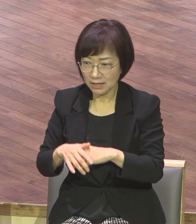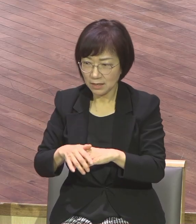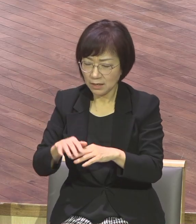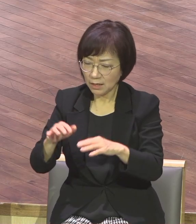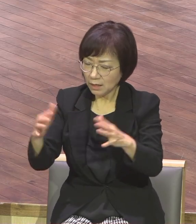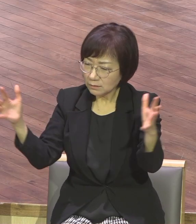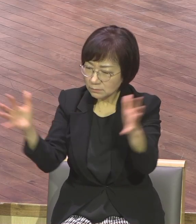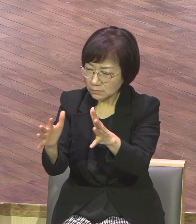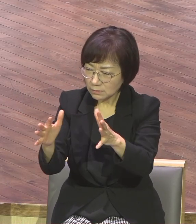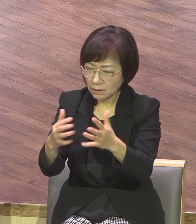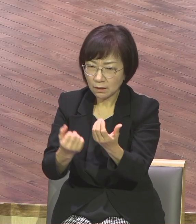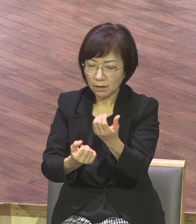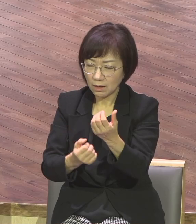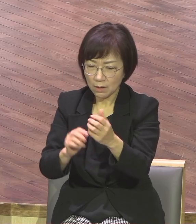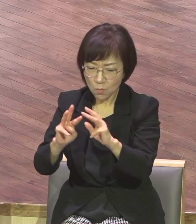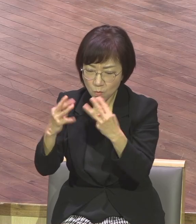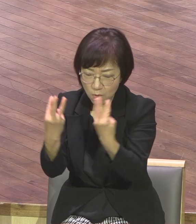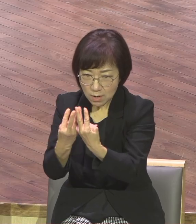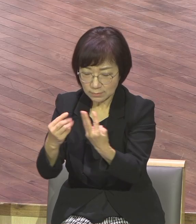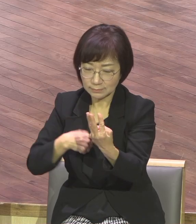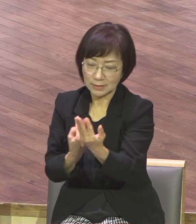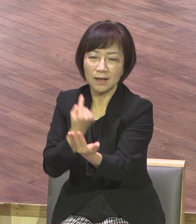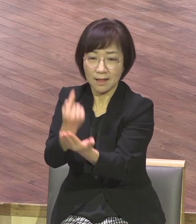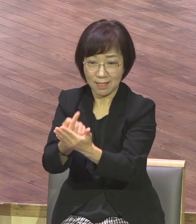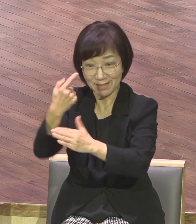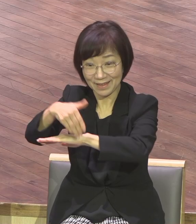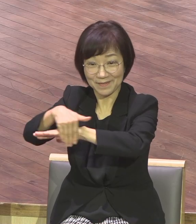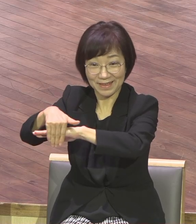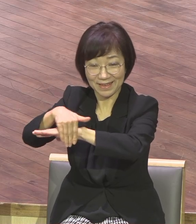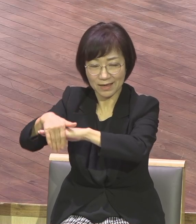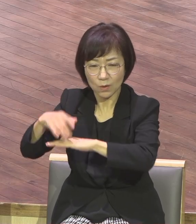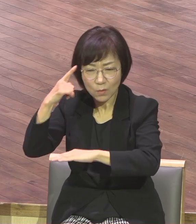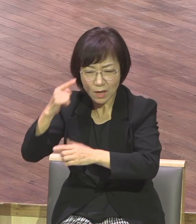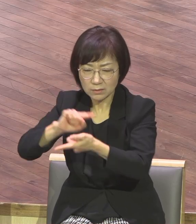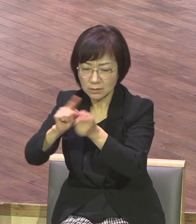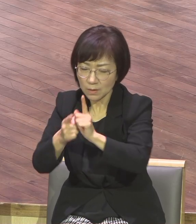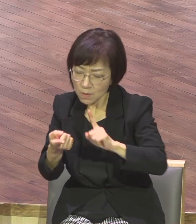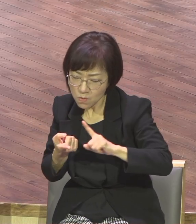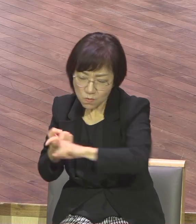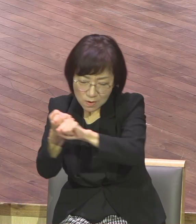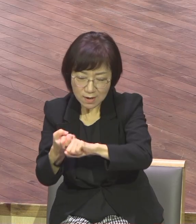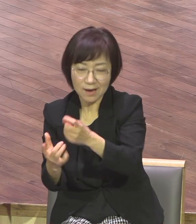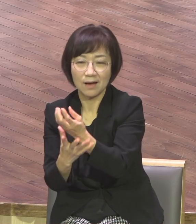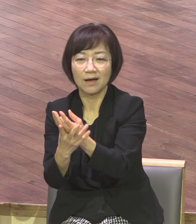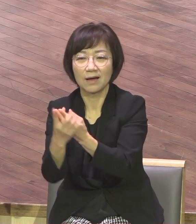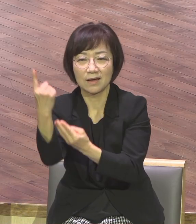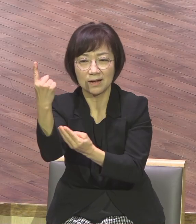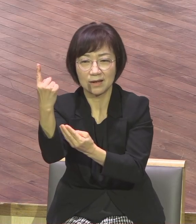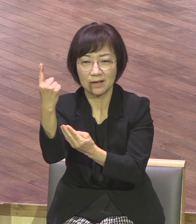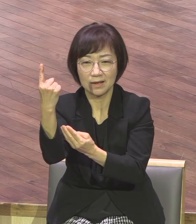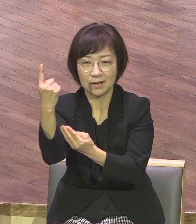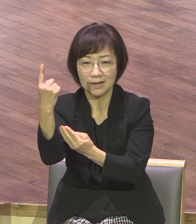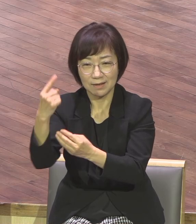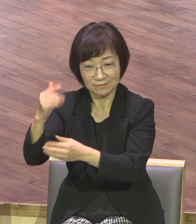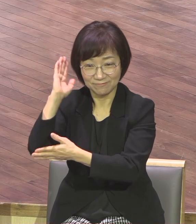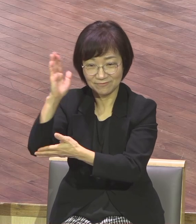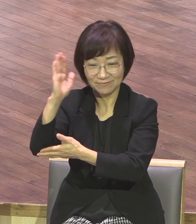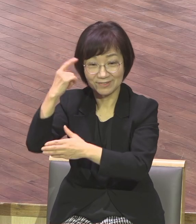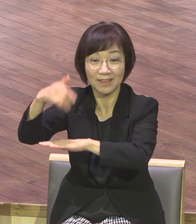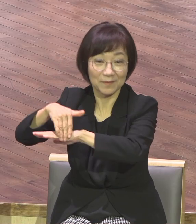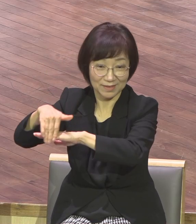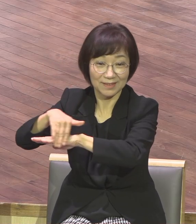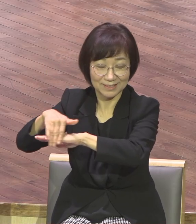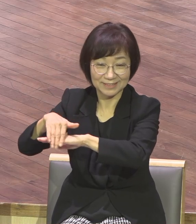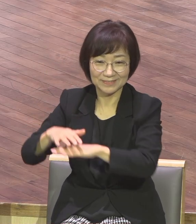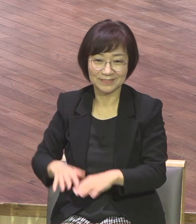한다. 저도 함께 할 것인데 완전 원리스. 이게 제일 중요합니다. 원리스. 원리스가 돼야